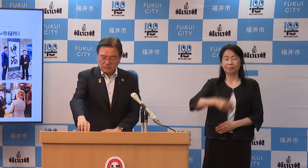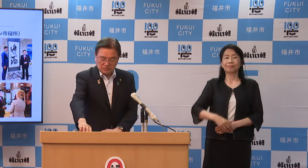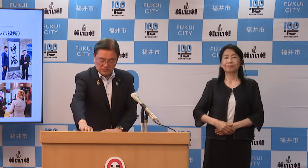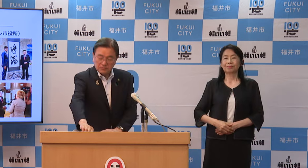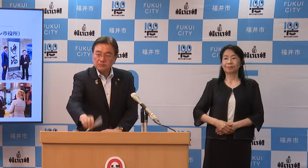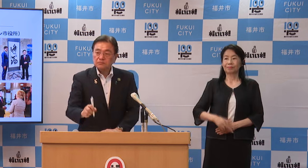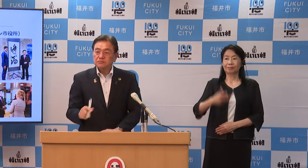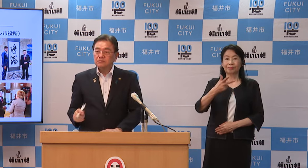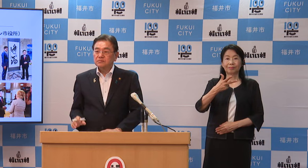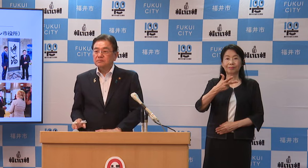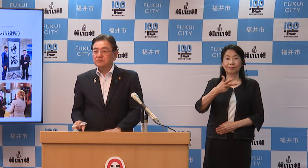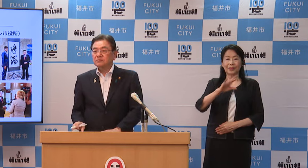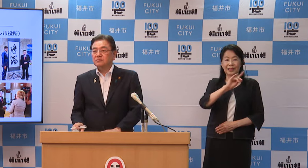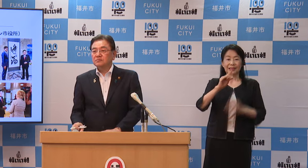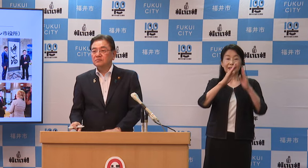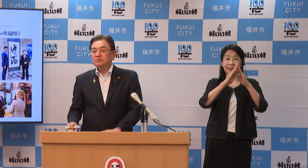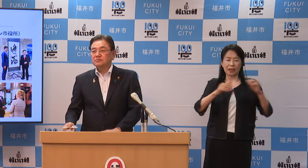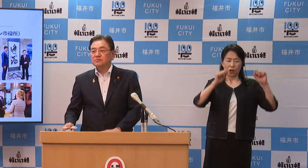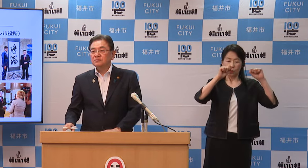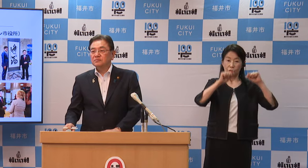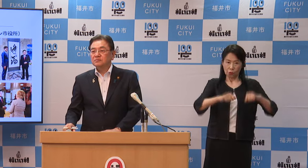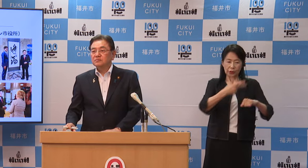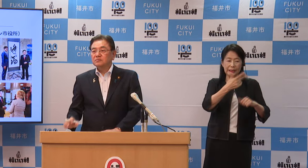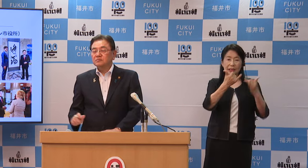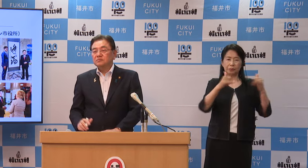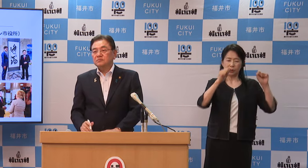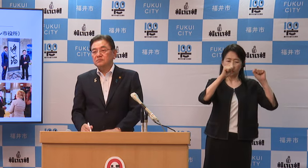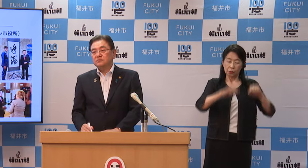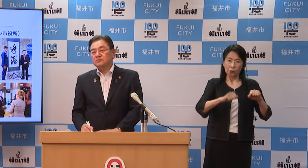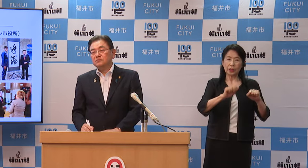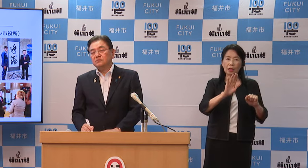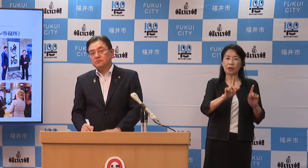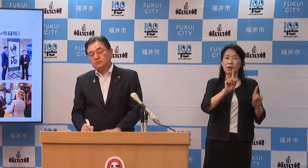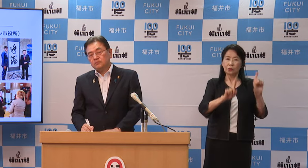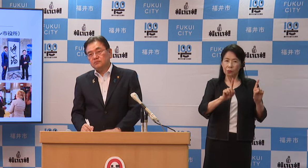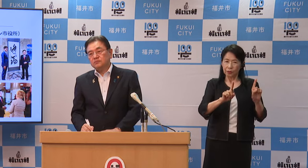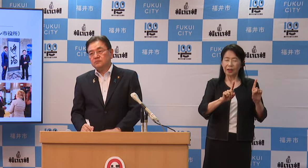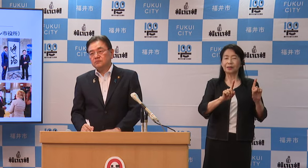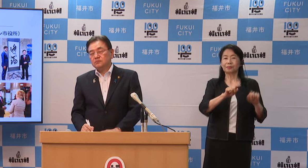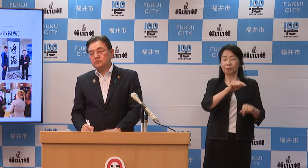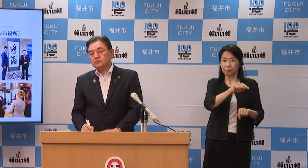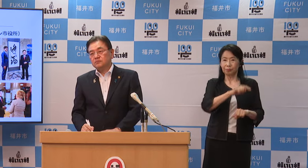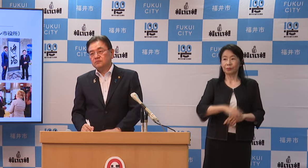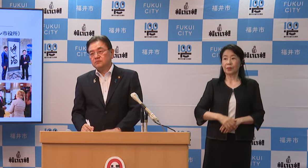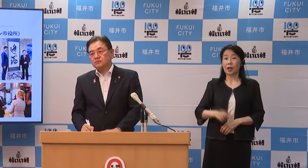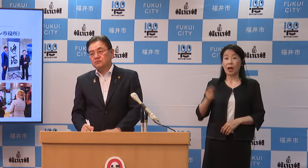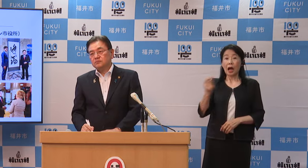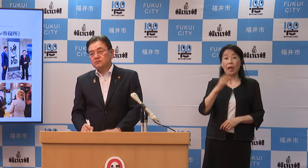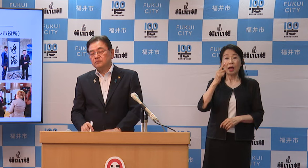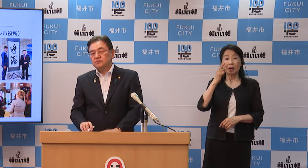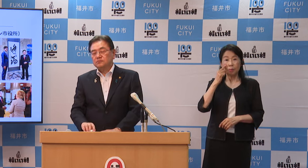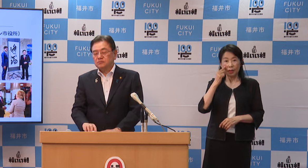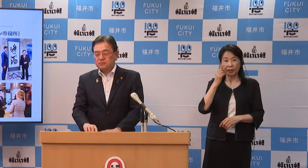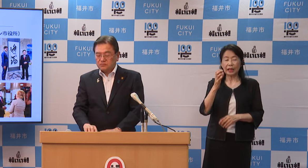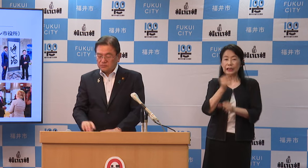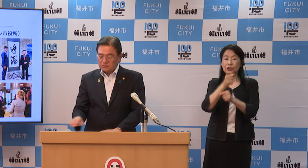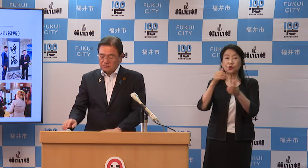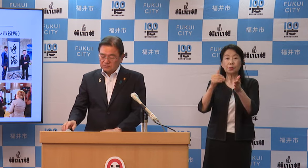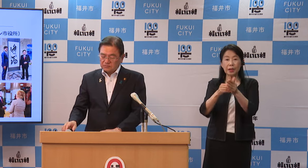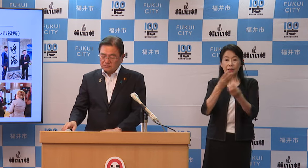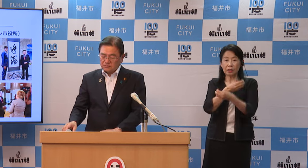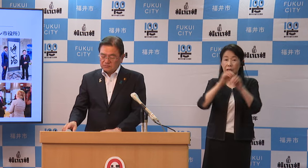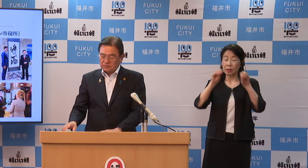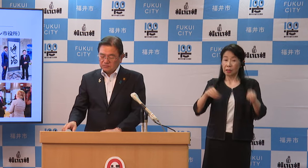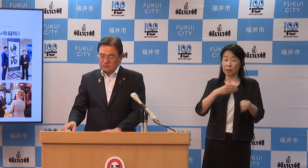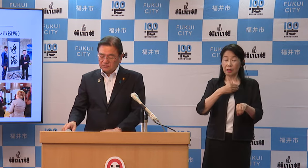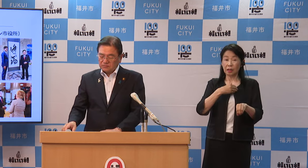市民の方、議会の同意が得られるかどうかというところにもかかってくるかと思うんですけれども、早ければ何年までに、姉妹提携